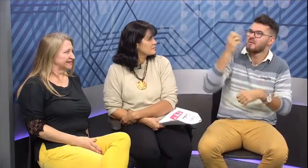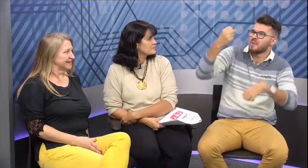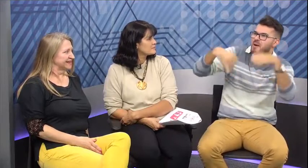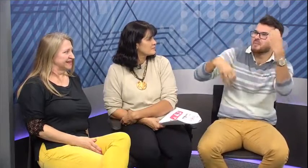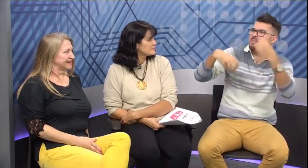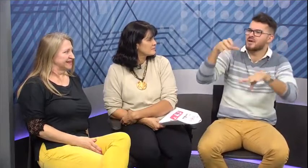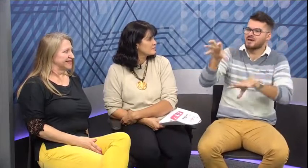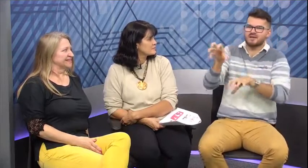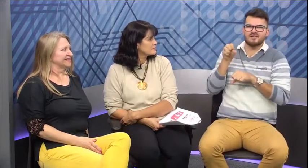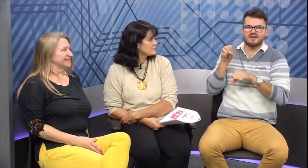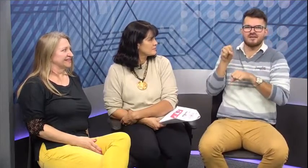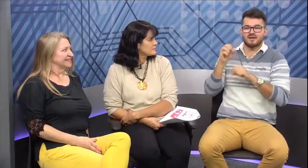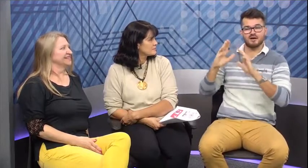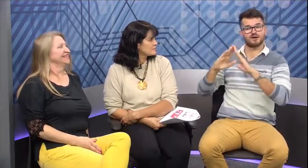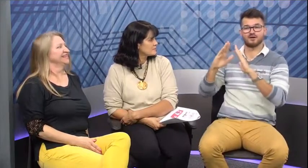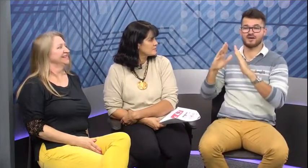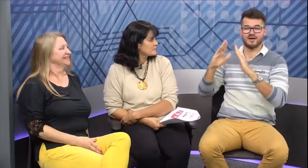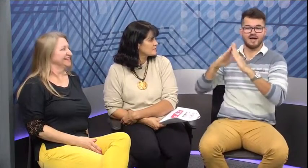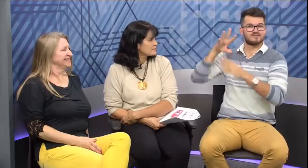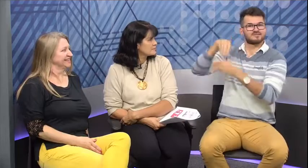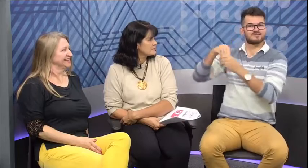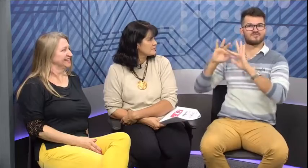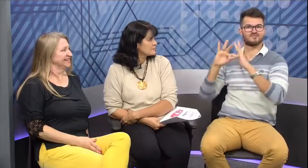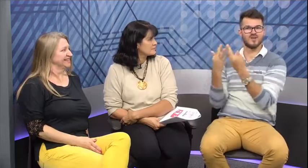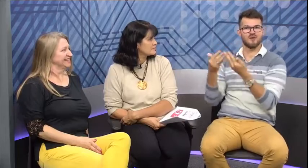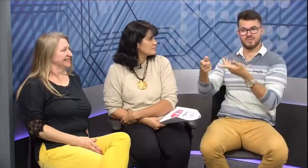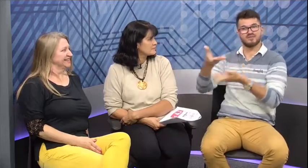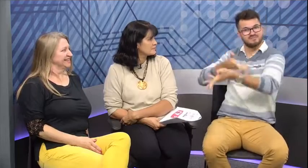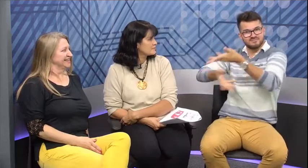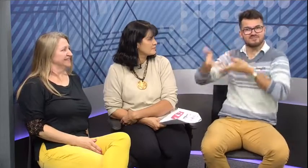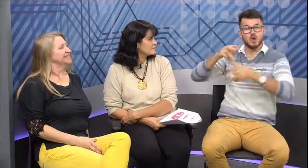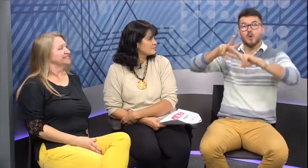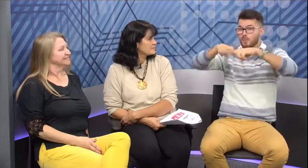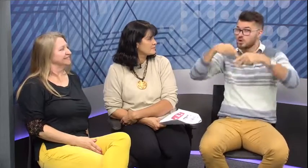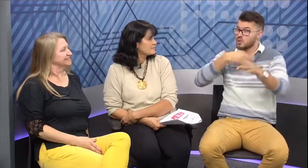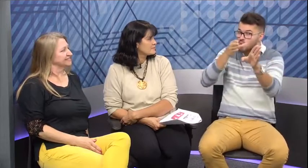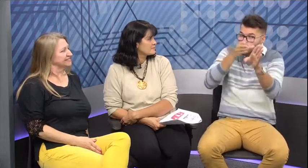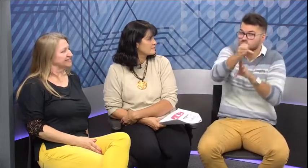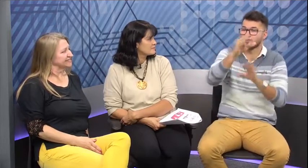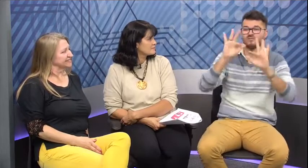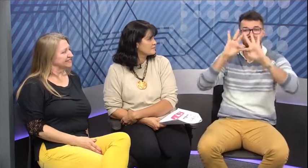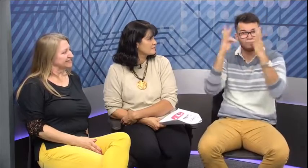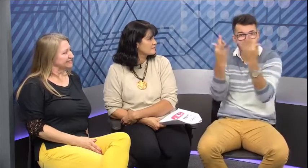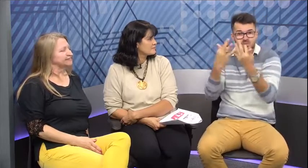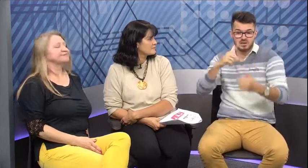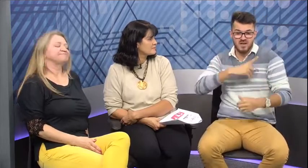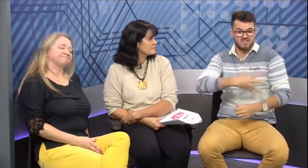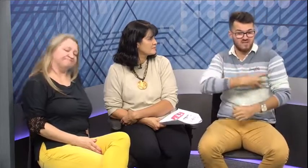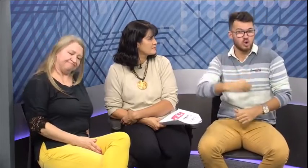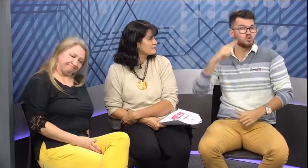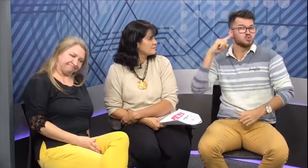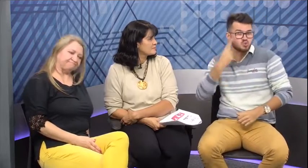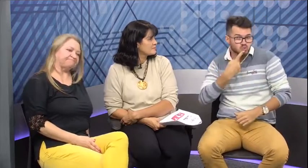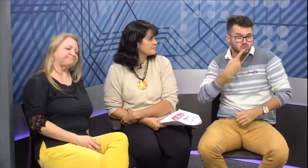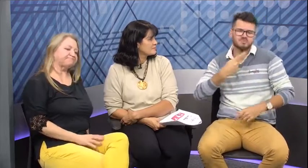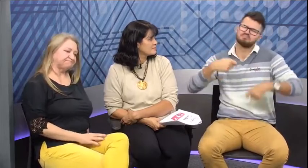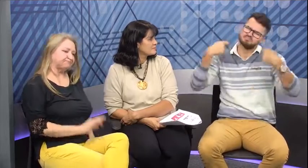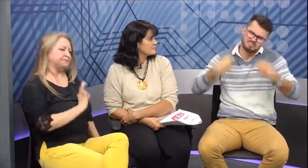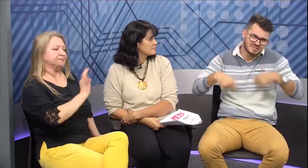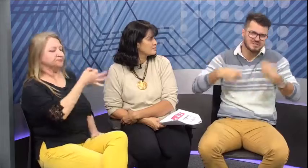contar a história, relatar a história para mim, fazendo a leitura, e isso acontecendo em casa, dentro de casa. Então, por isso que mais uma vez